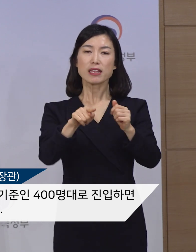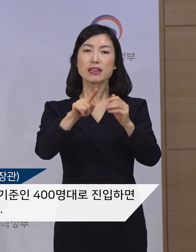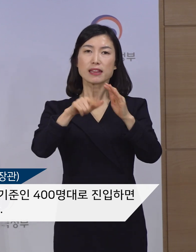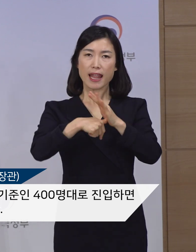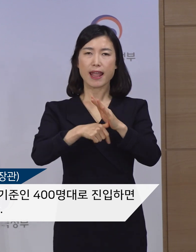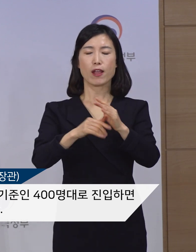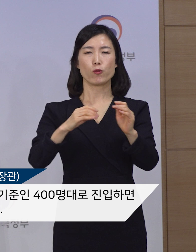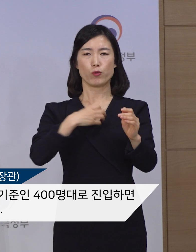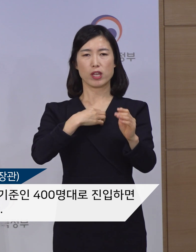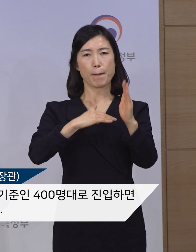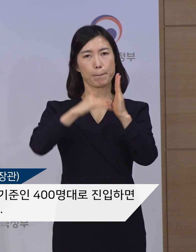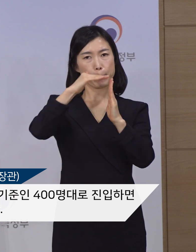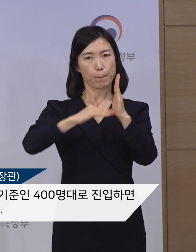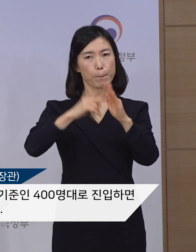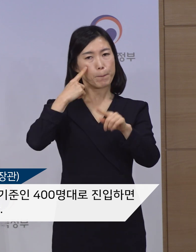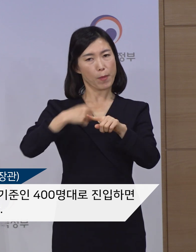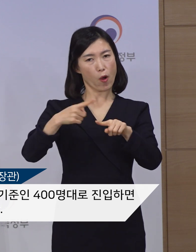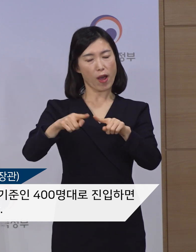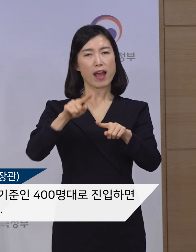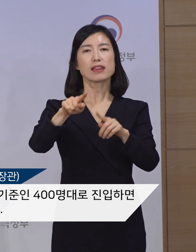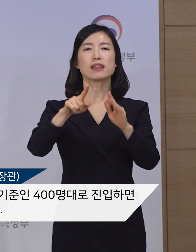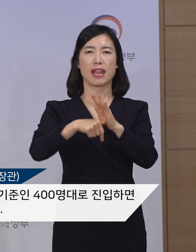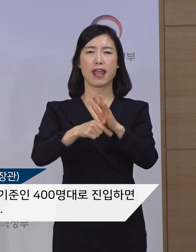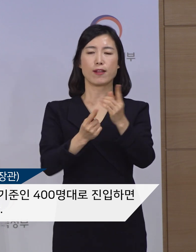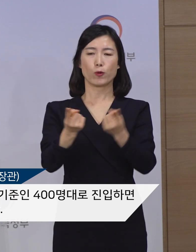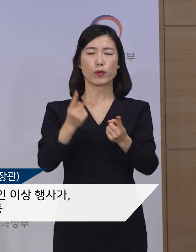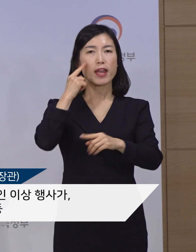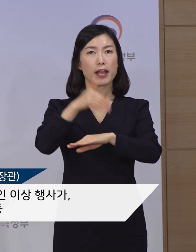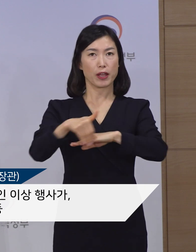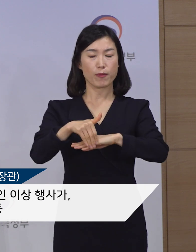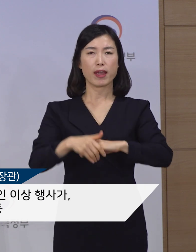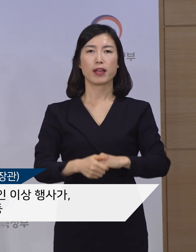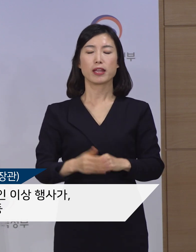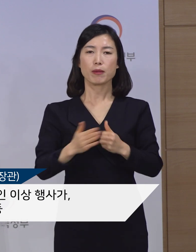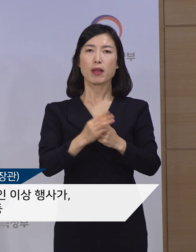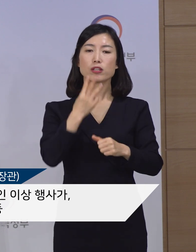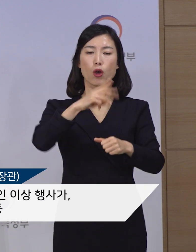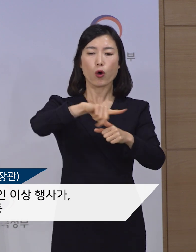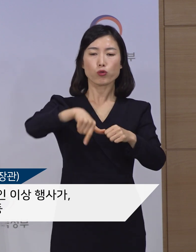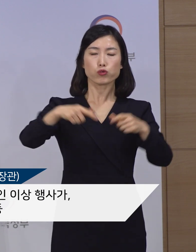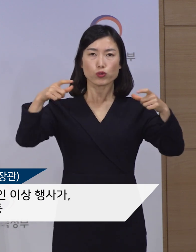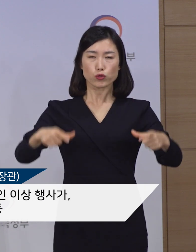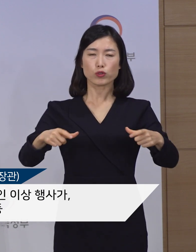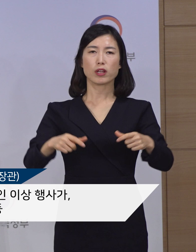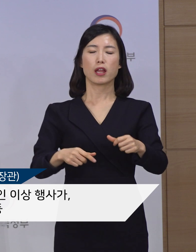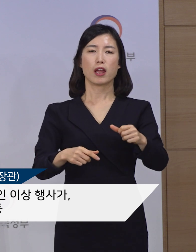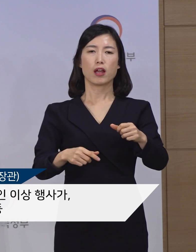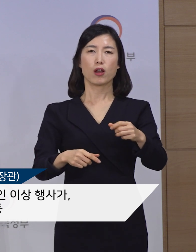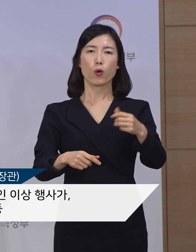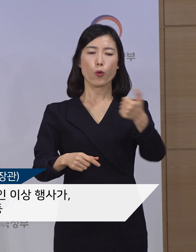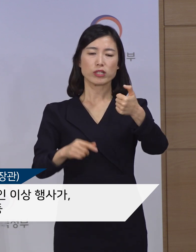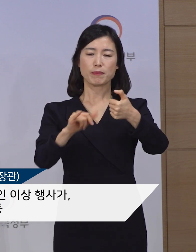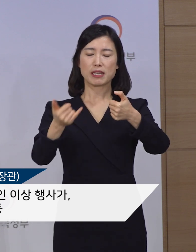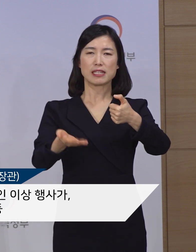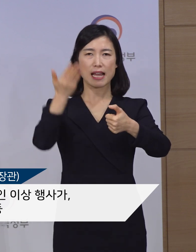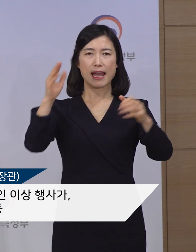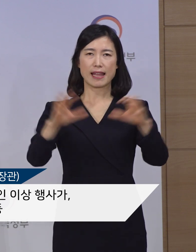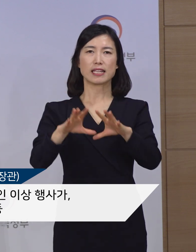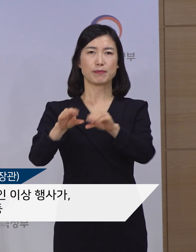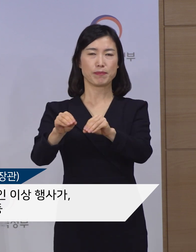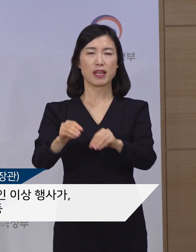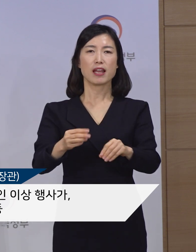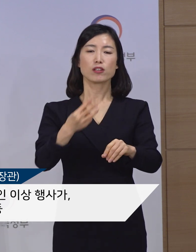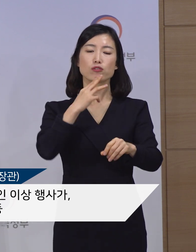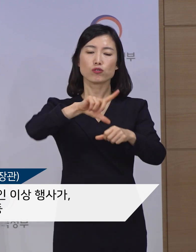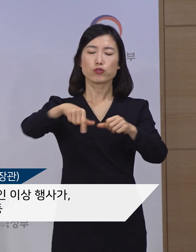진입을 하면 위험도를 평가하여 검토할 계획으로 있습니다. 거리두기 단계를 유지함에 따라 수도권은 50인 이상